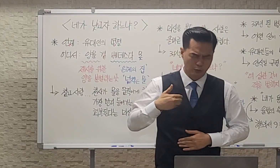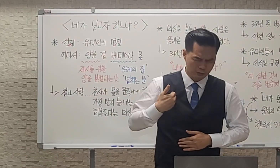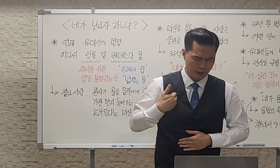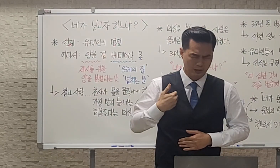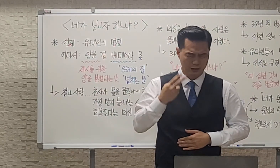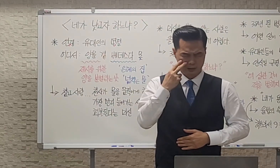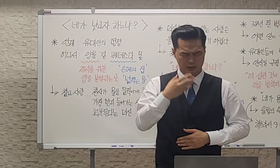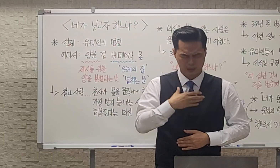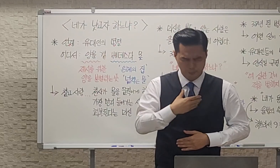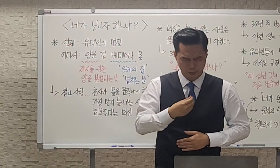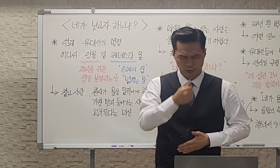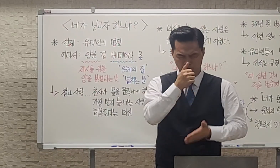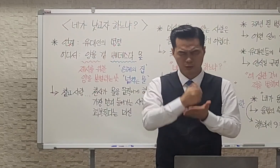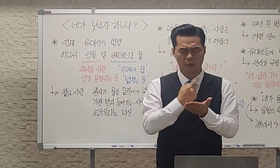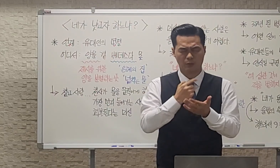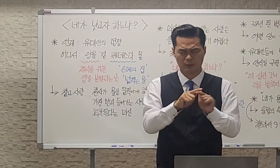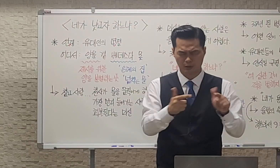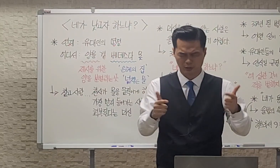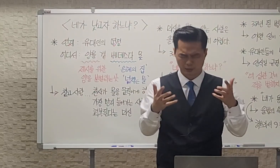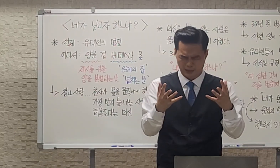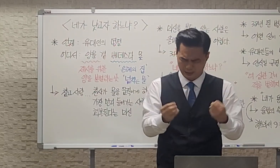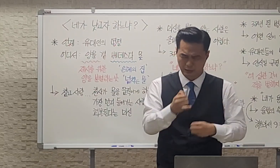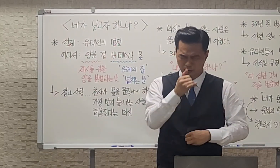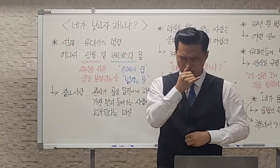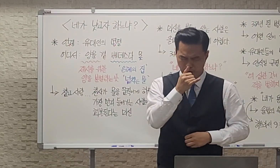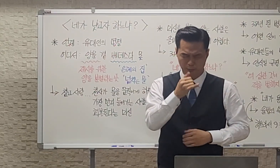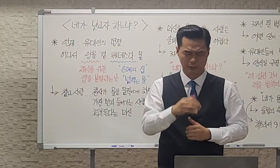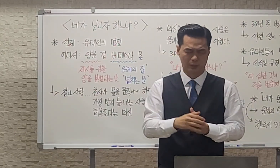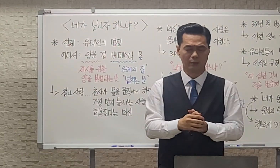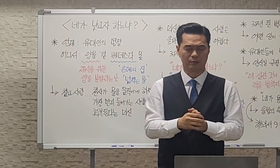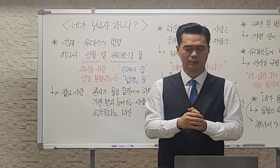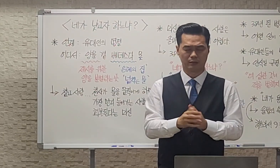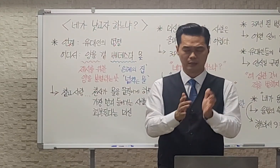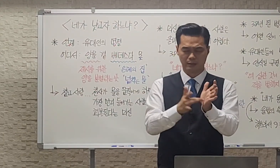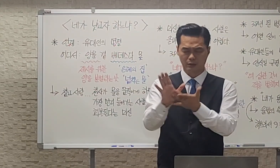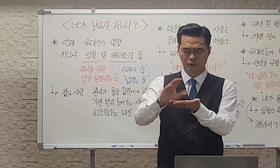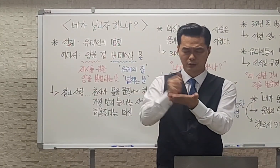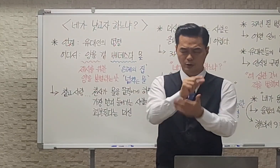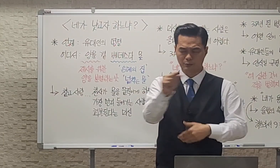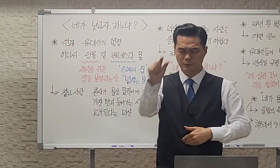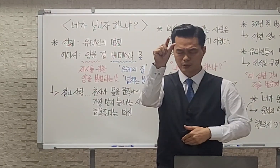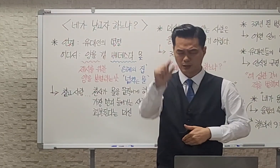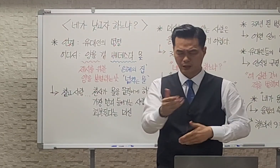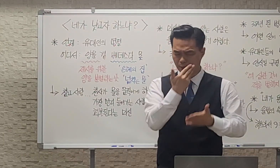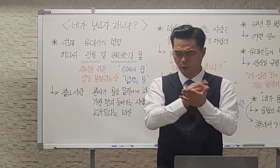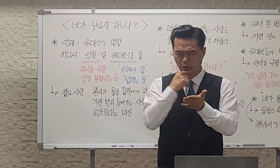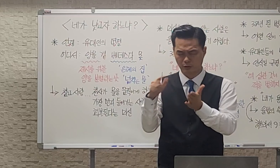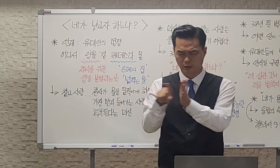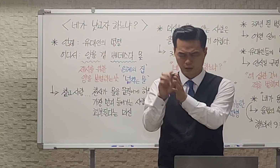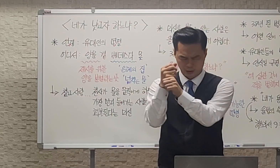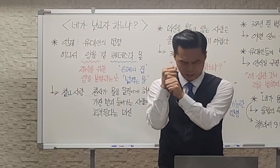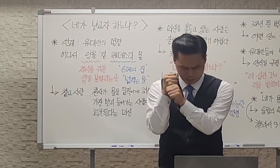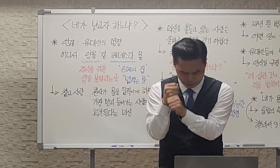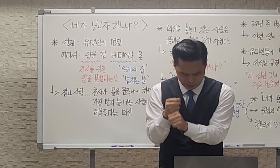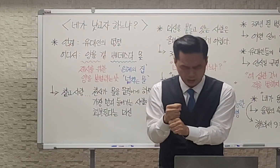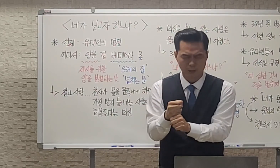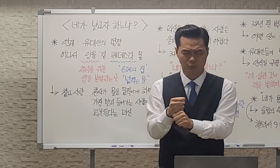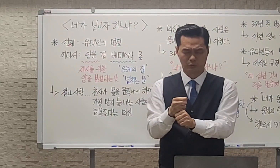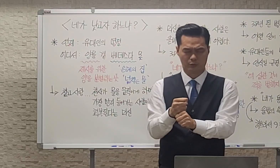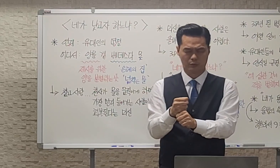모르게 일부러 범한 것들이 많이 있는 줄 압니다. 예수 그리스도의 십자가 보혈을 의지함으로